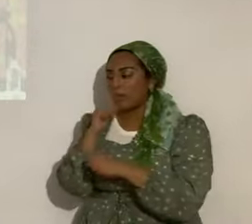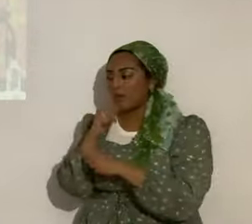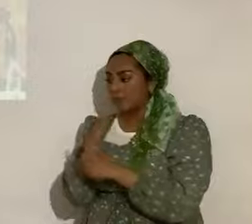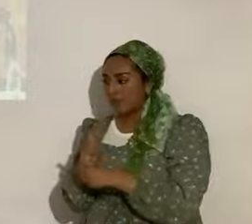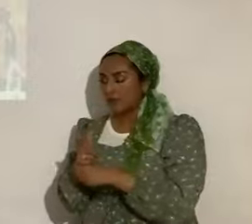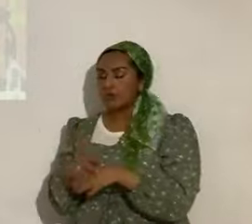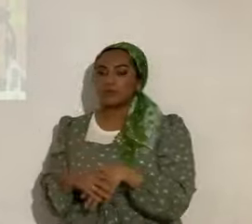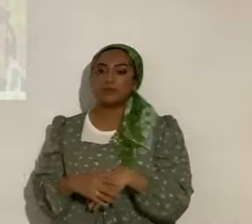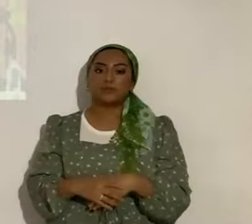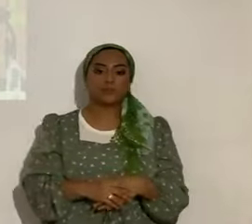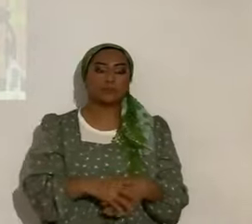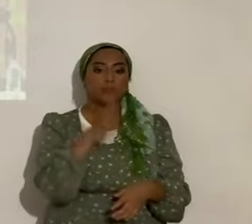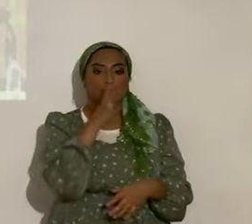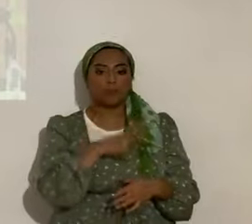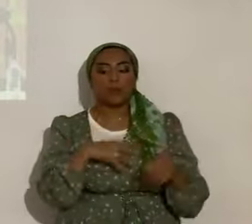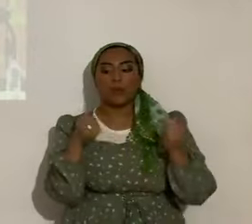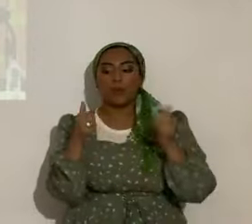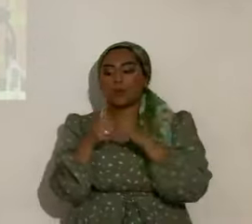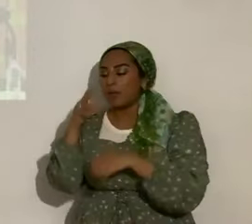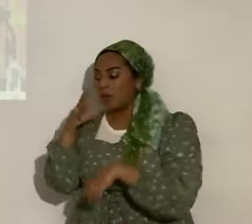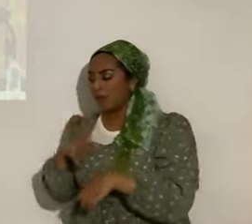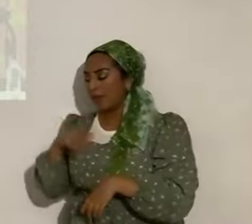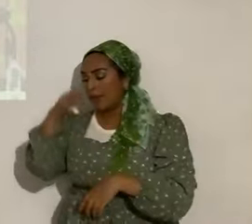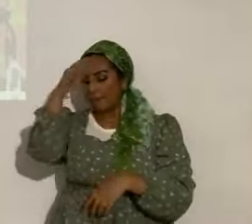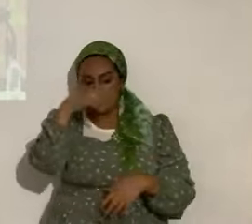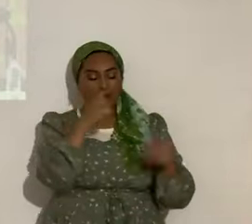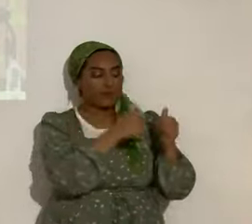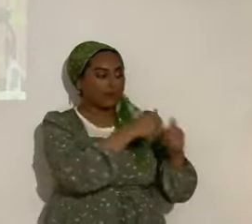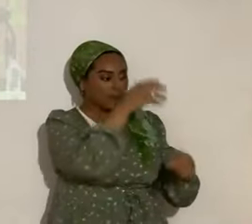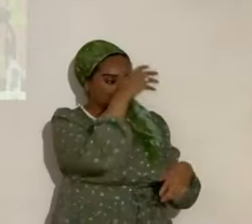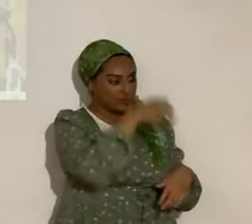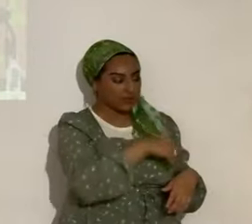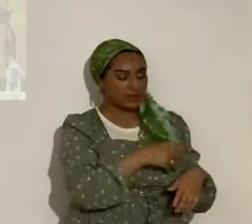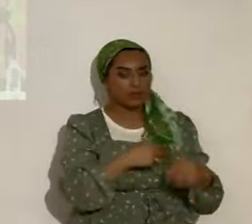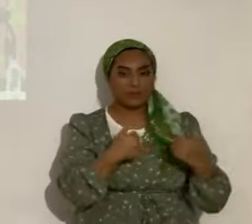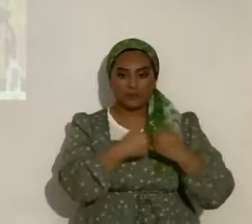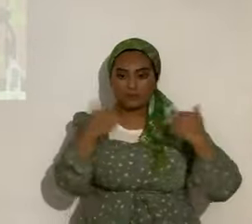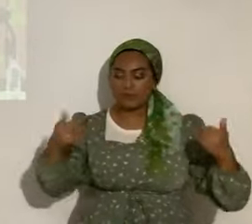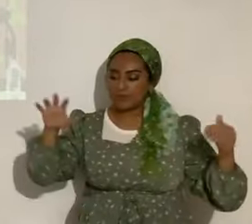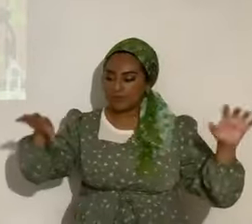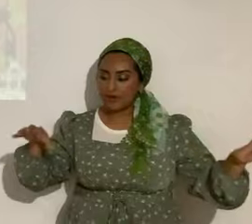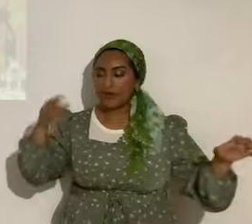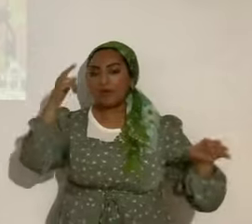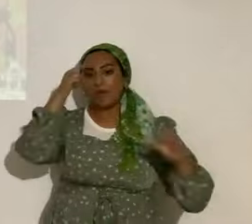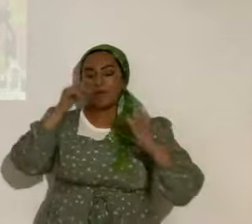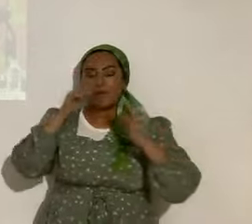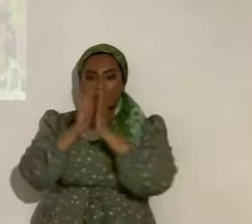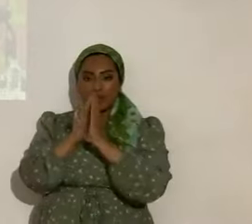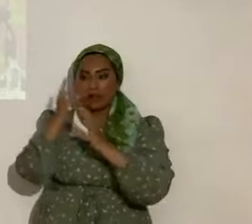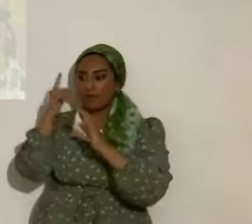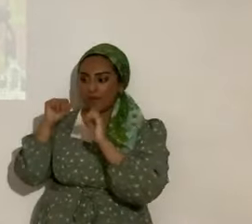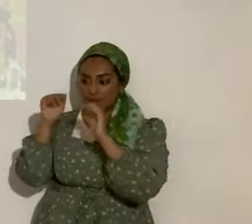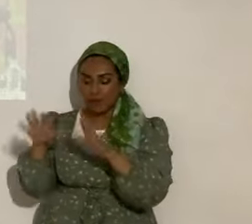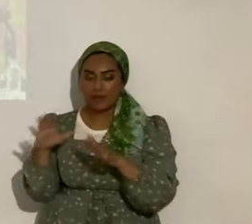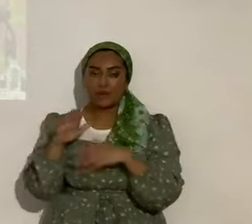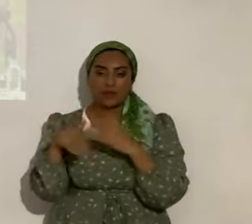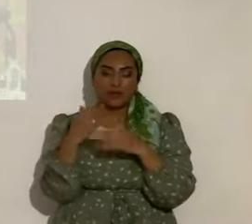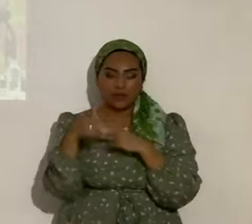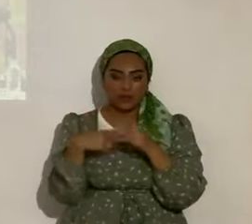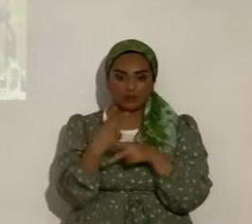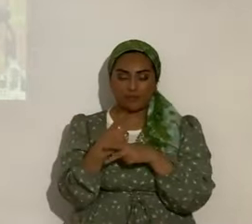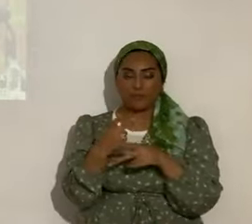hermanos. Mujeres con mujeres, hombres con hombres. Así es lo correcto para orar, para bendecirse y de todo tipo. Yo